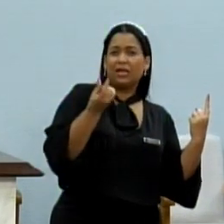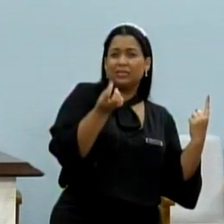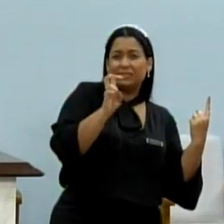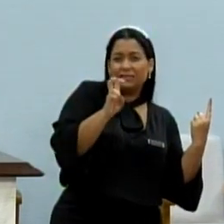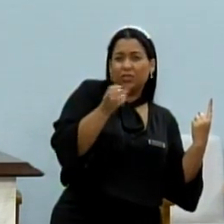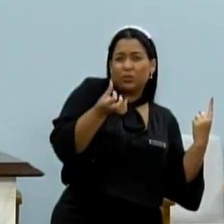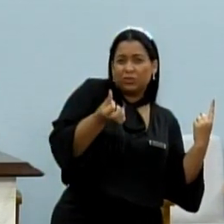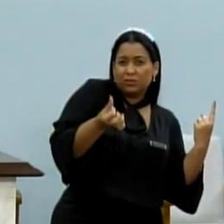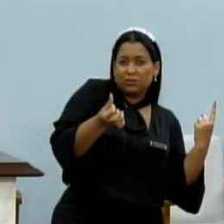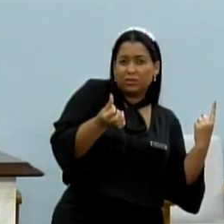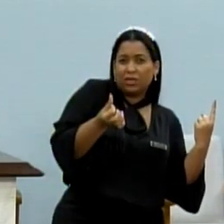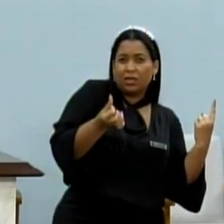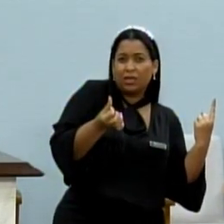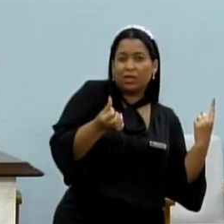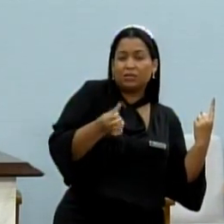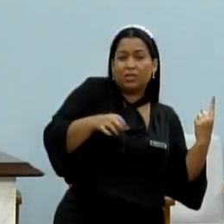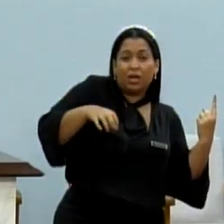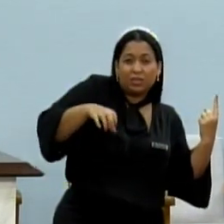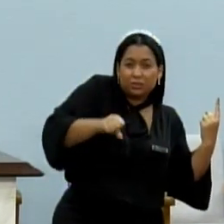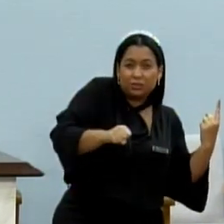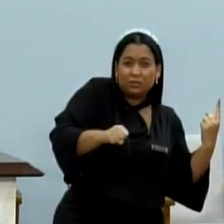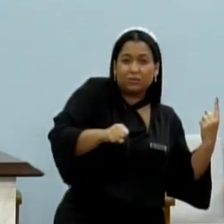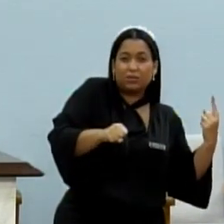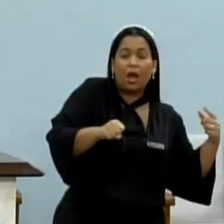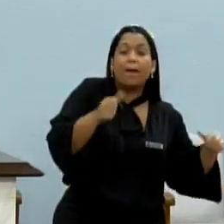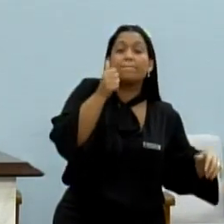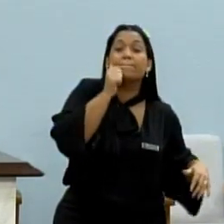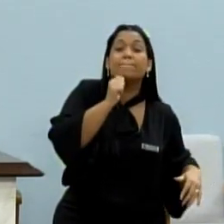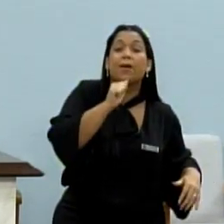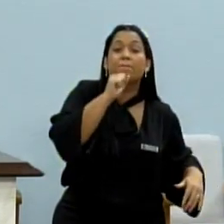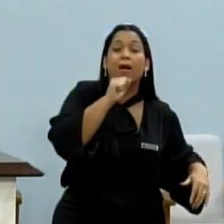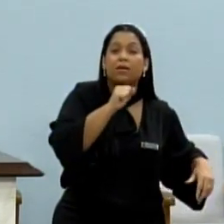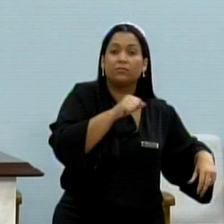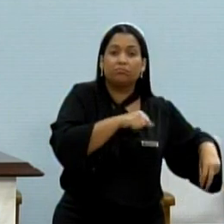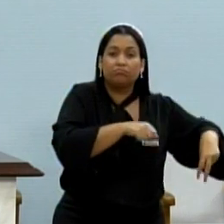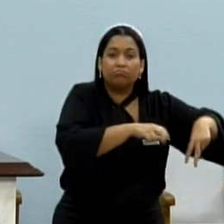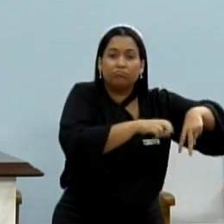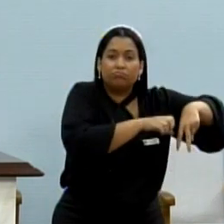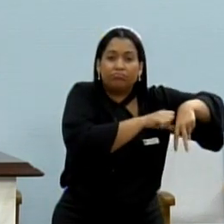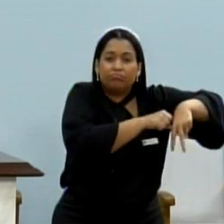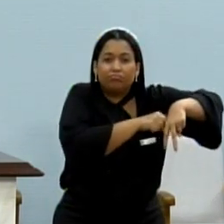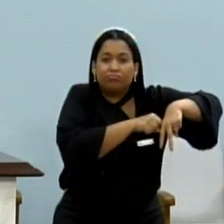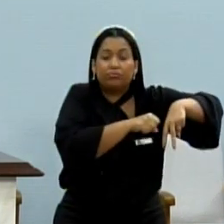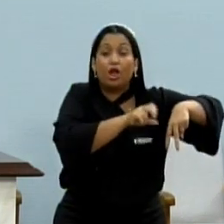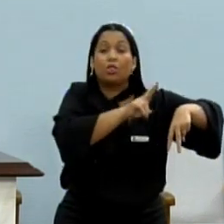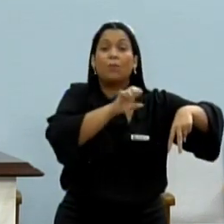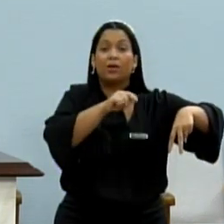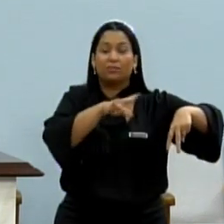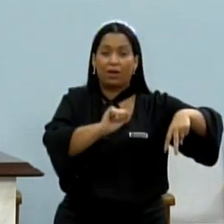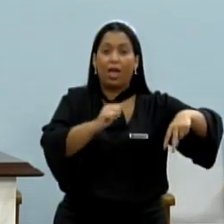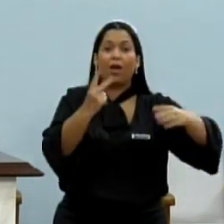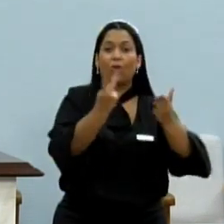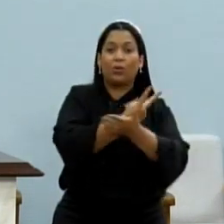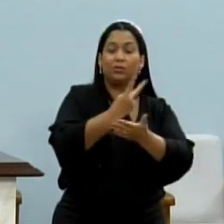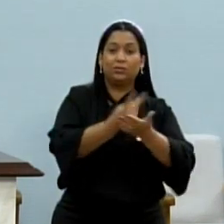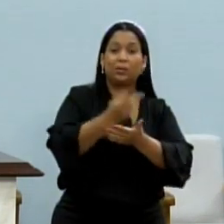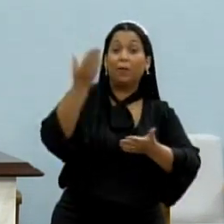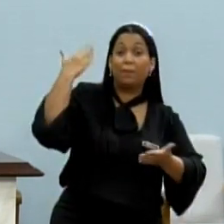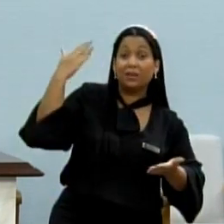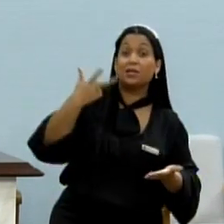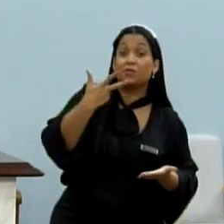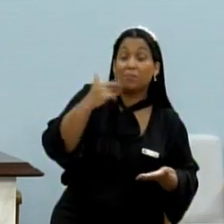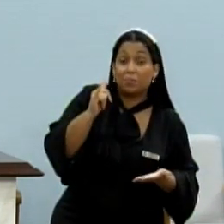anos, fortemente segurando a mão de sua mãe. Esse garoto era o André, que tinha ficado órfão dias